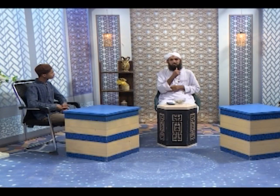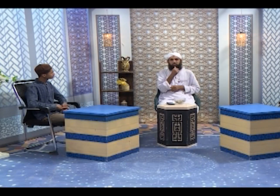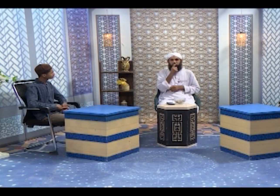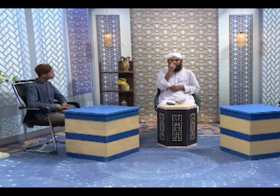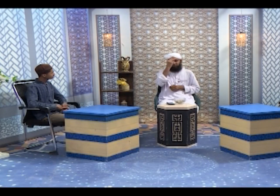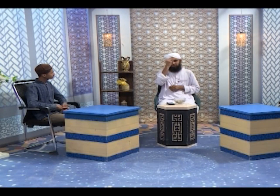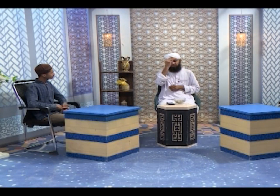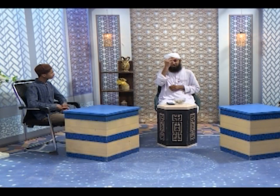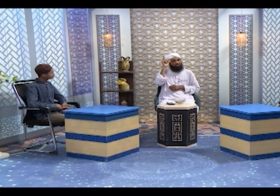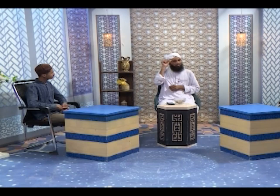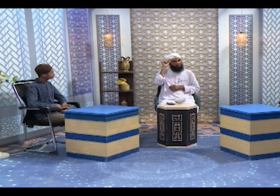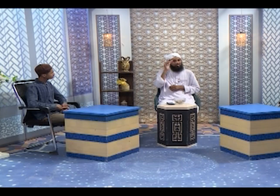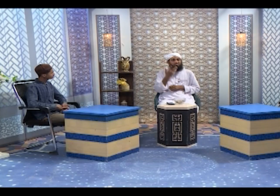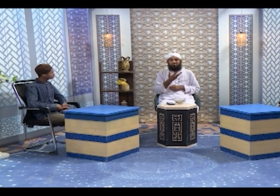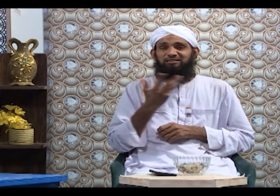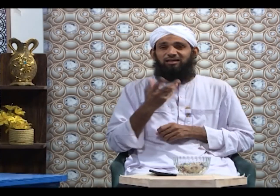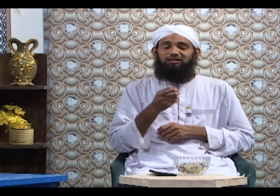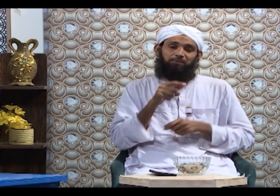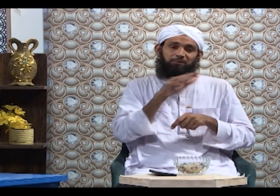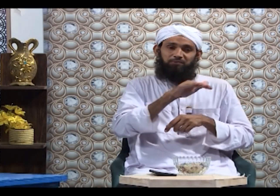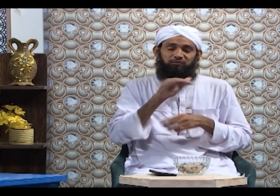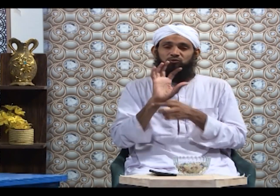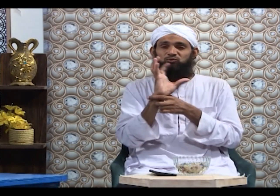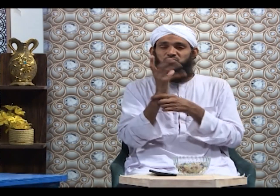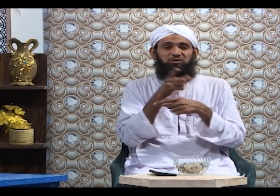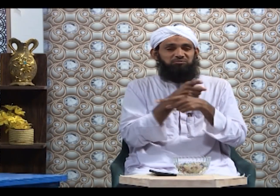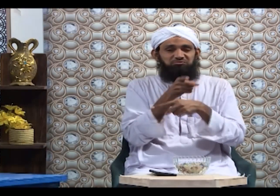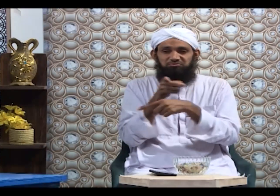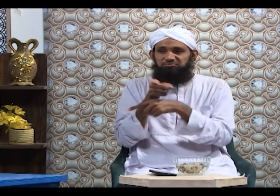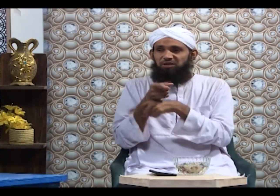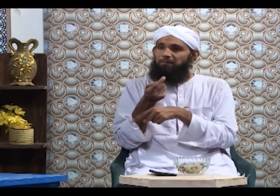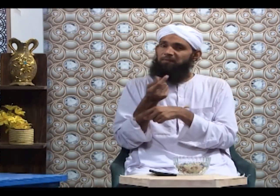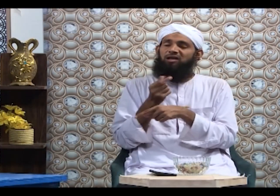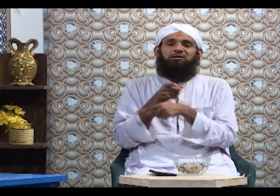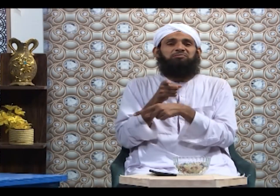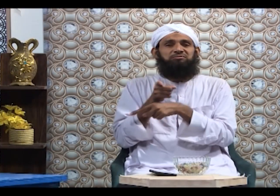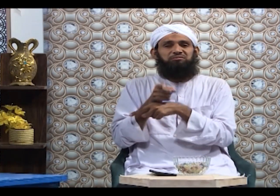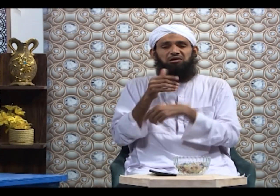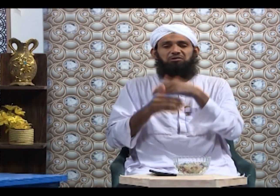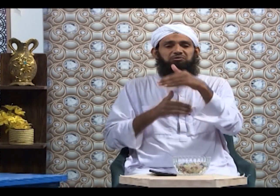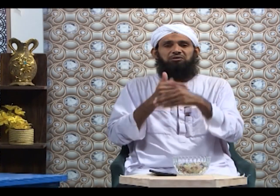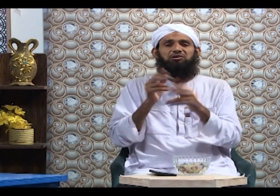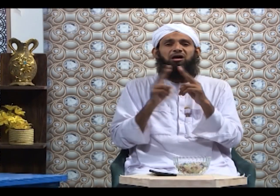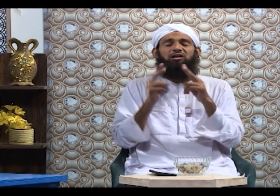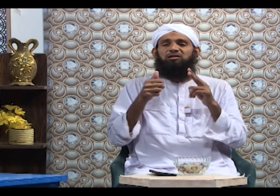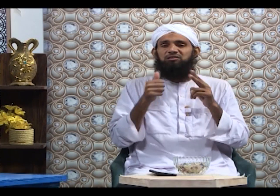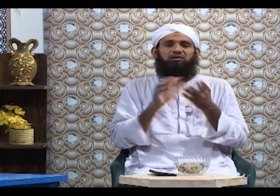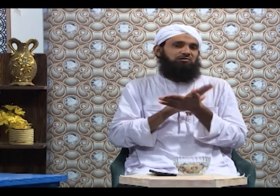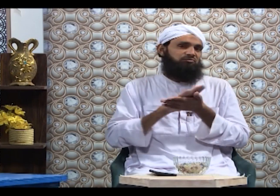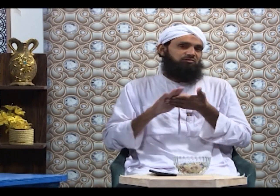ہے۔ شاید اسی وجہ سے ہماری نئی نسل کے اخلاق و کردار تباہ ہو کر رہ گئے، چھوٹے بڑے کا لحاظ